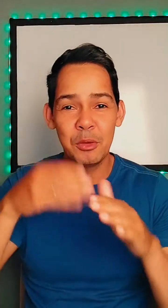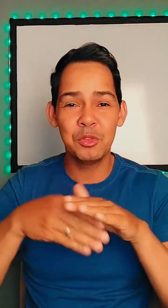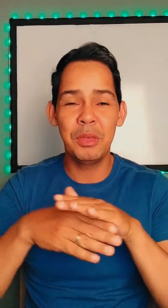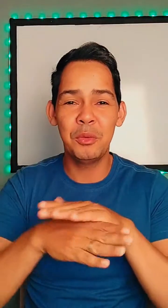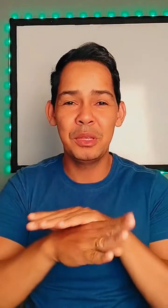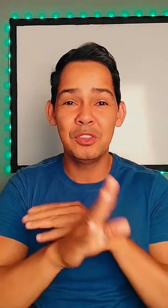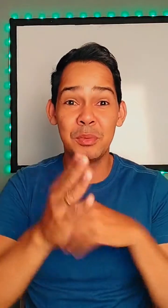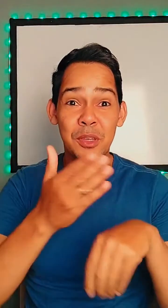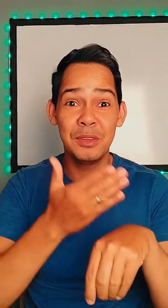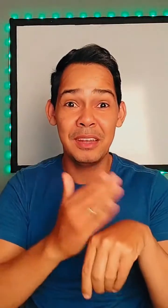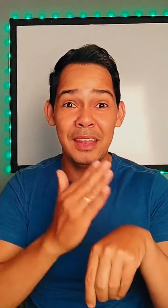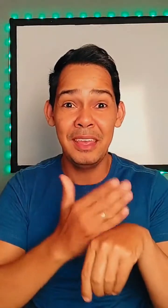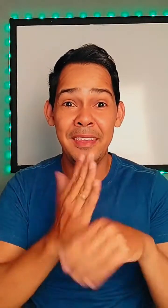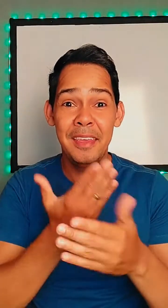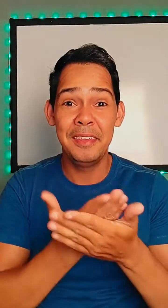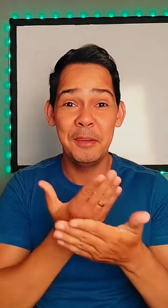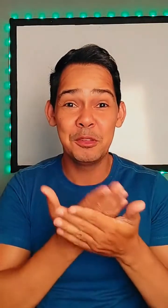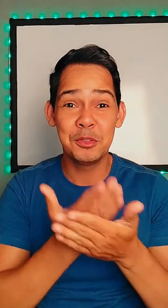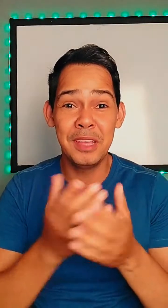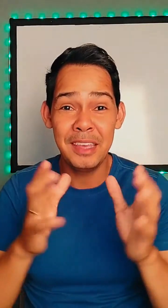acostumei com isso porque eu treinei e eu estudei em